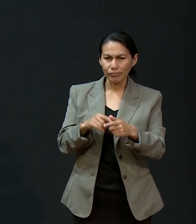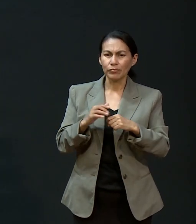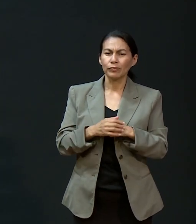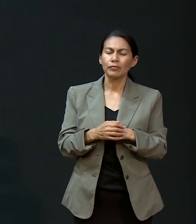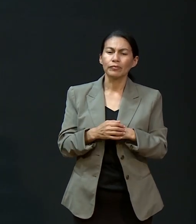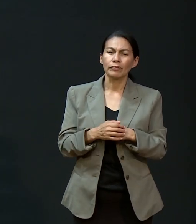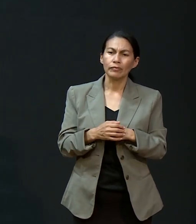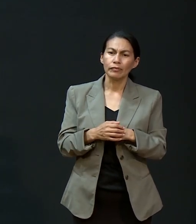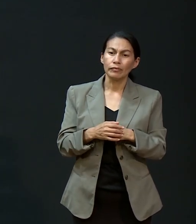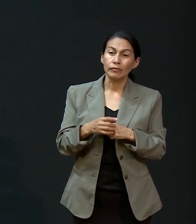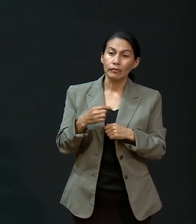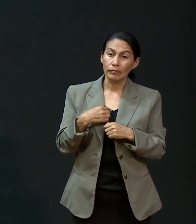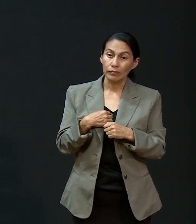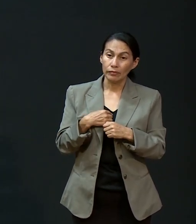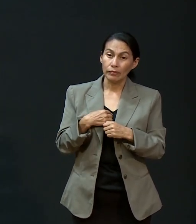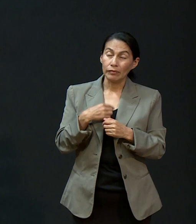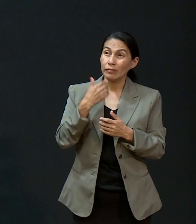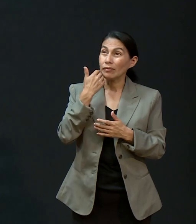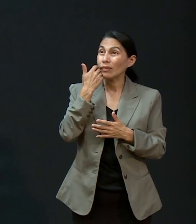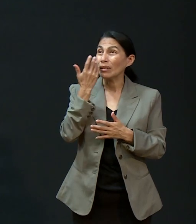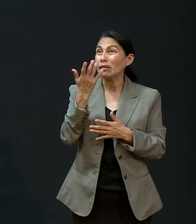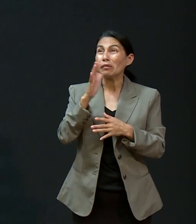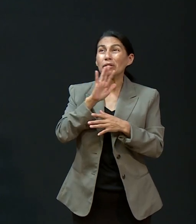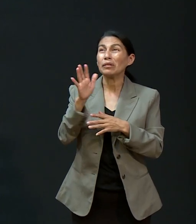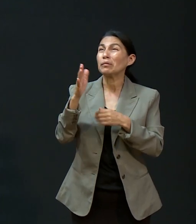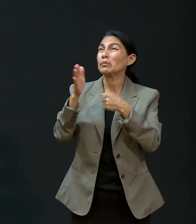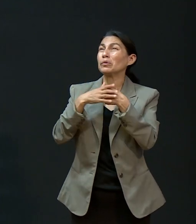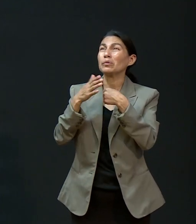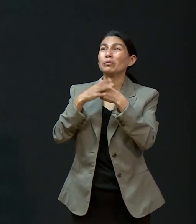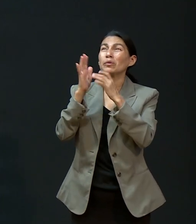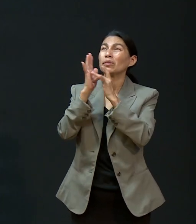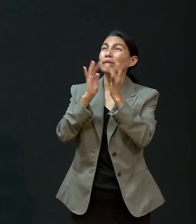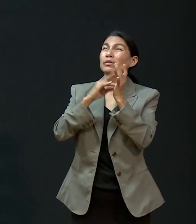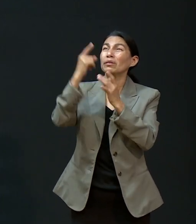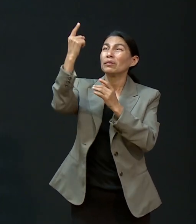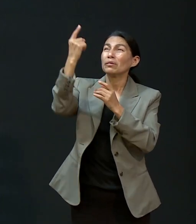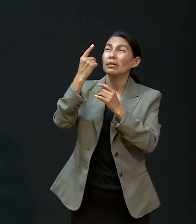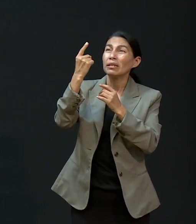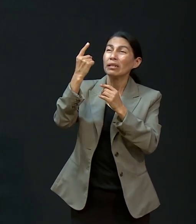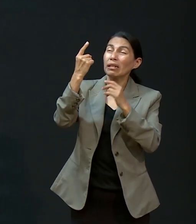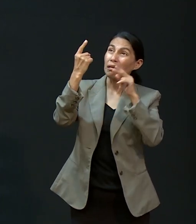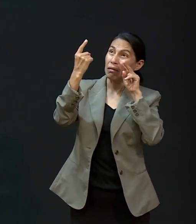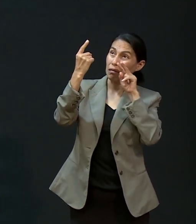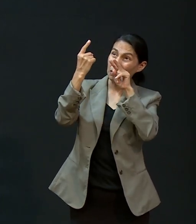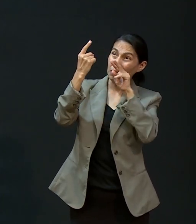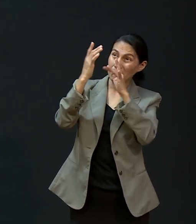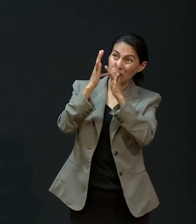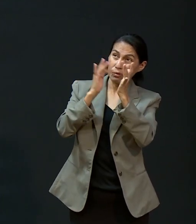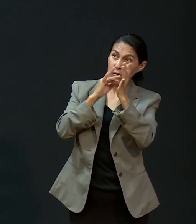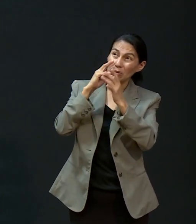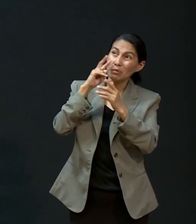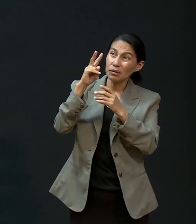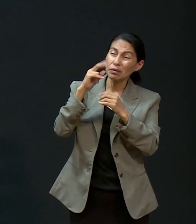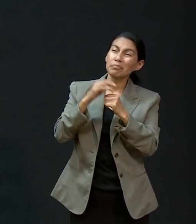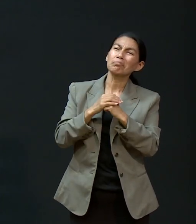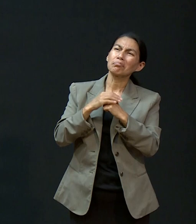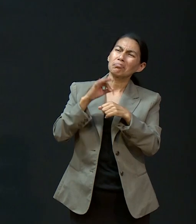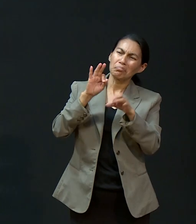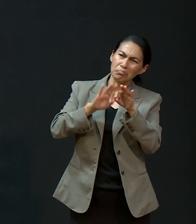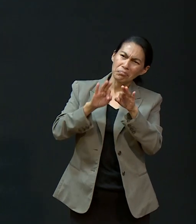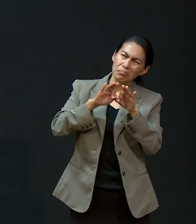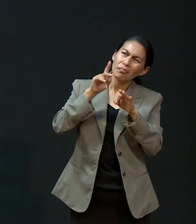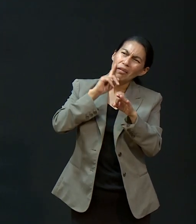Y anhelo cada día de que sea el día en que ya la pueda ver y pueda ver a Jesús. Pero,